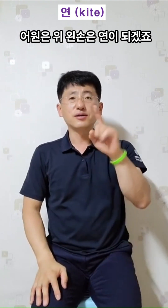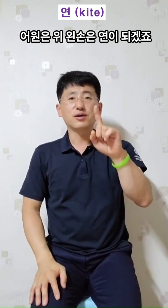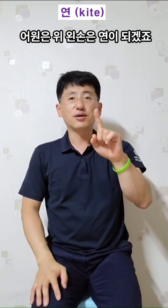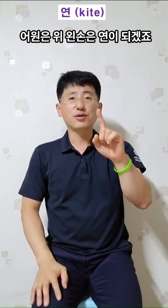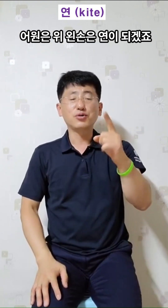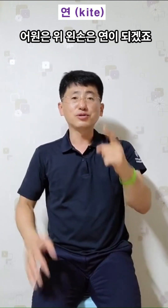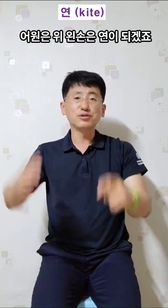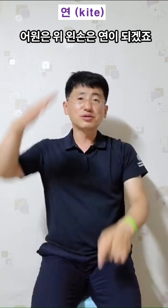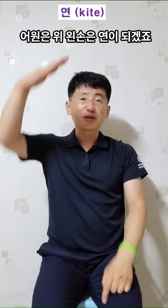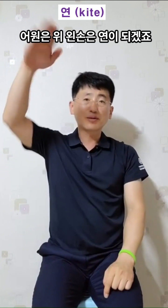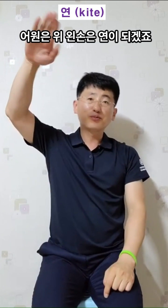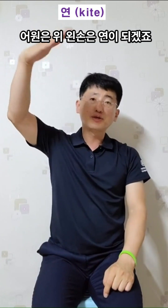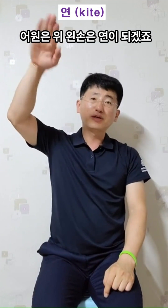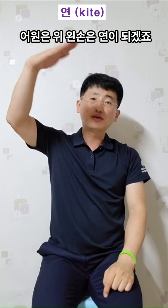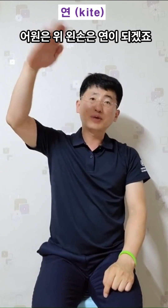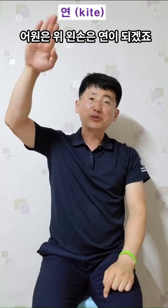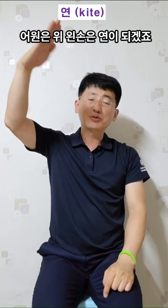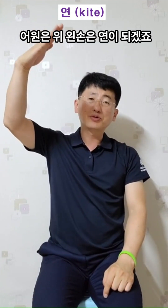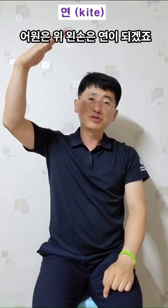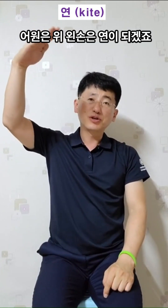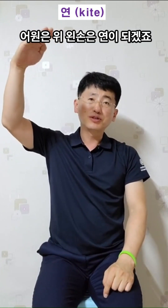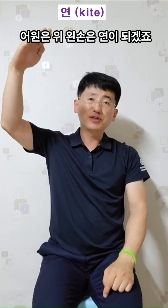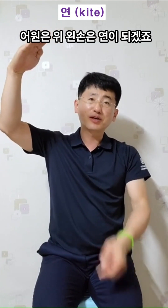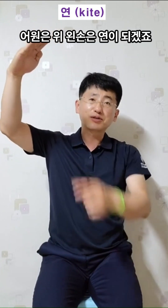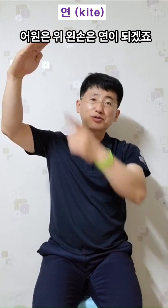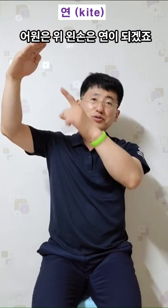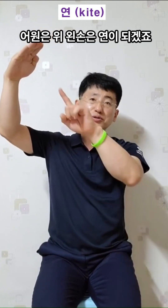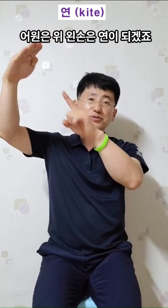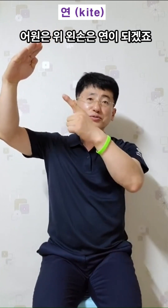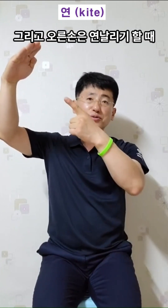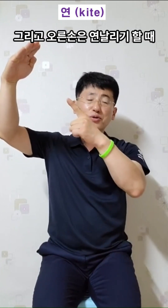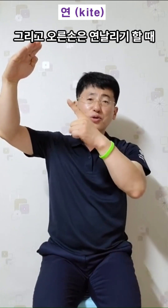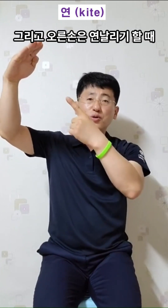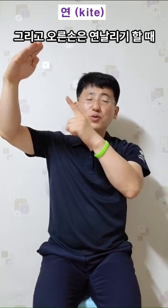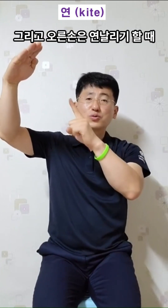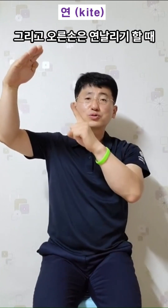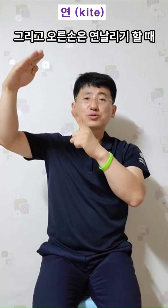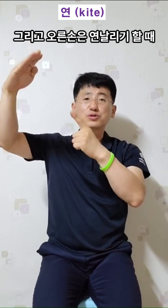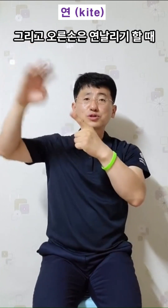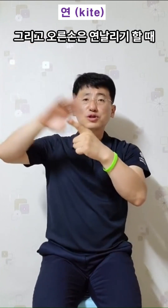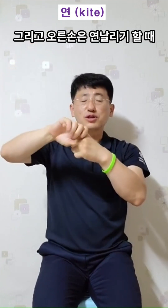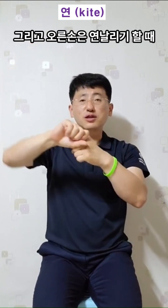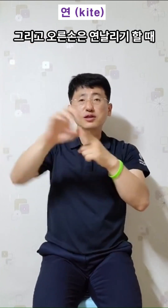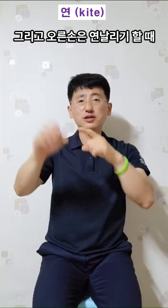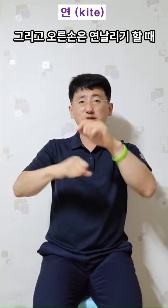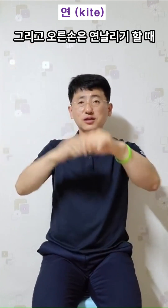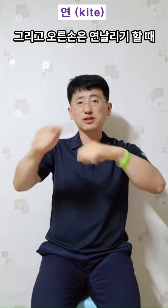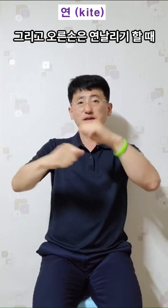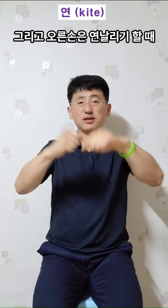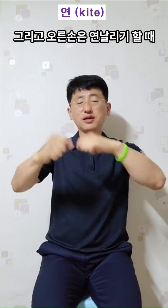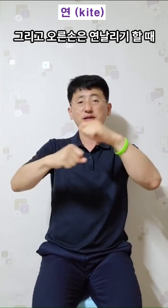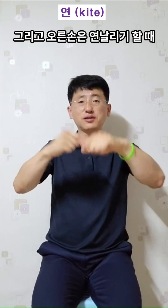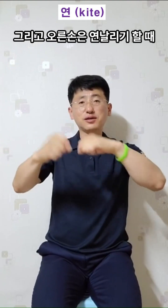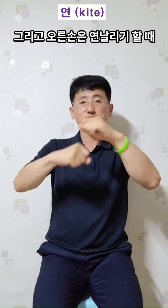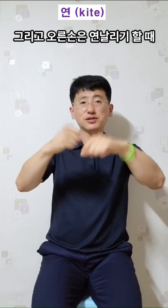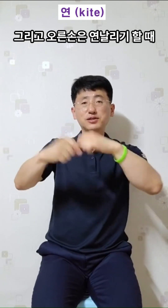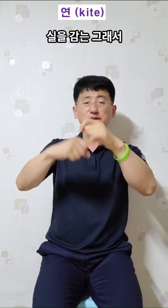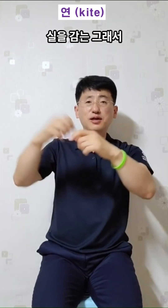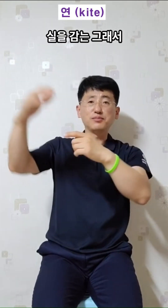이 어원은 이게 왼손은 연이 되겠죠. 그리고 오른손은 연 날리기 할 때 실을